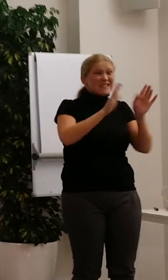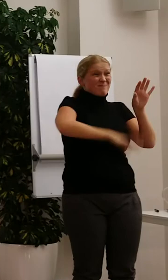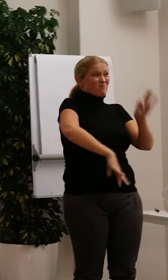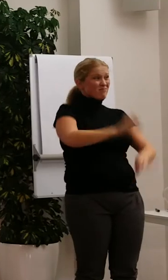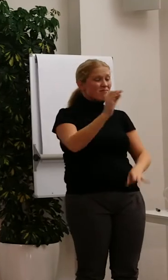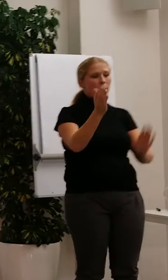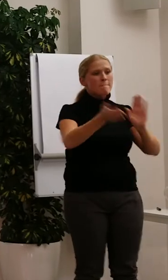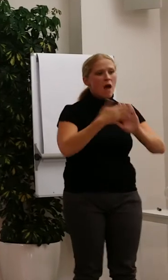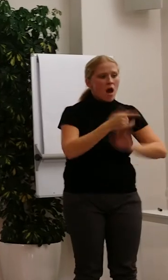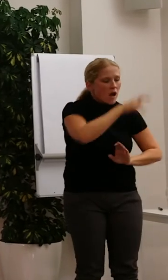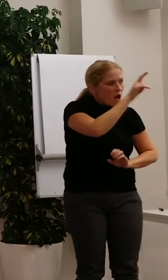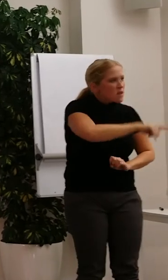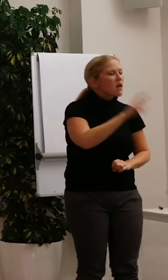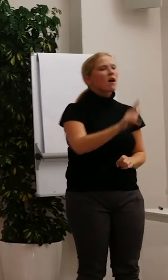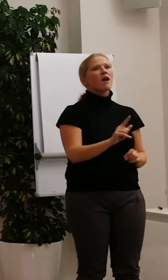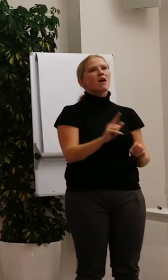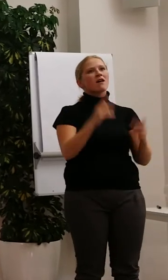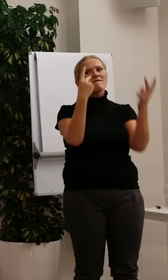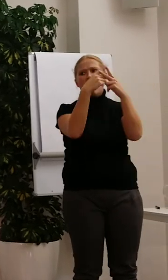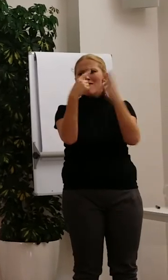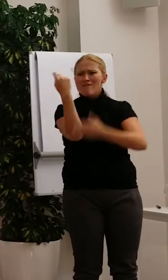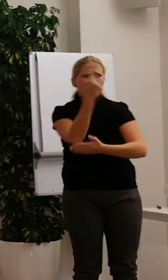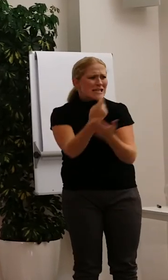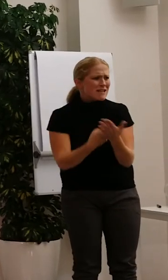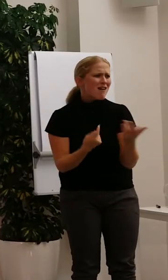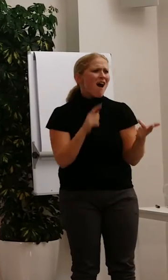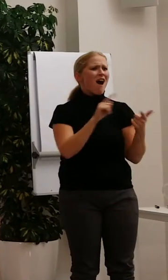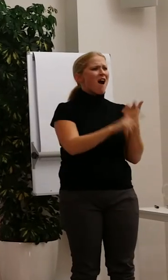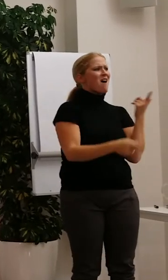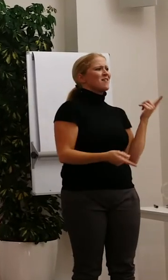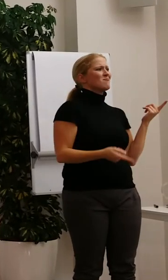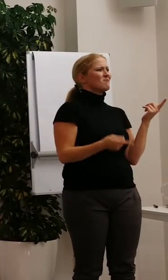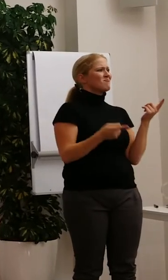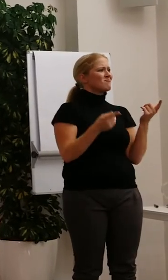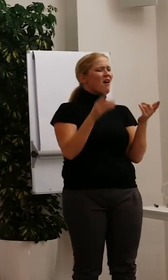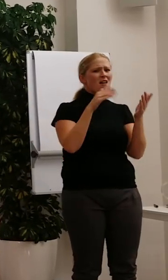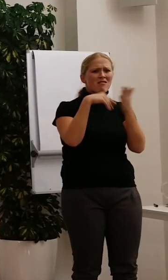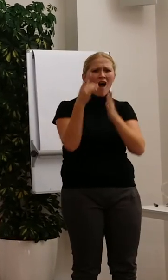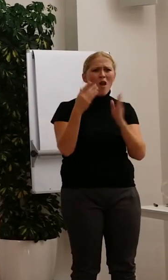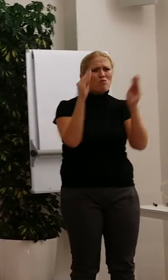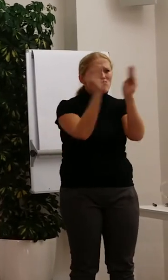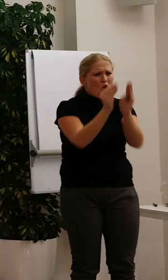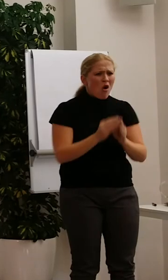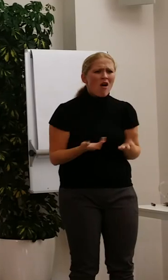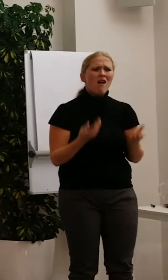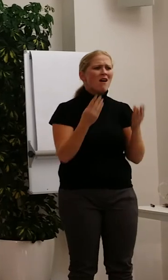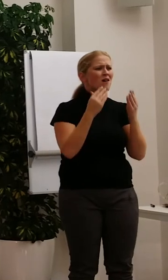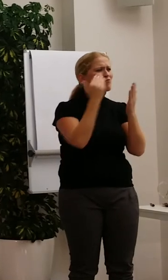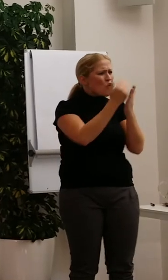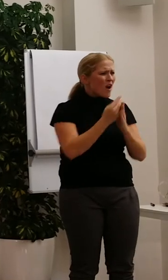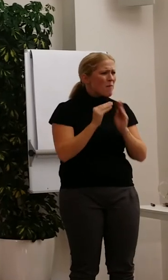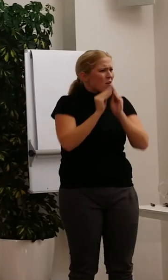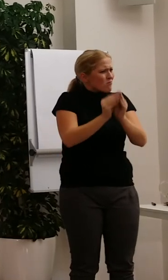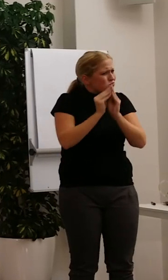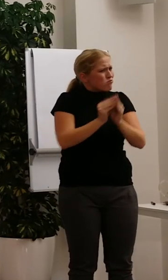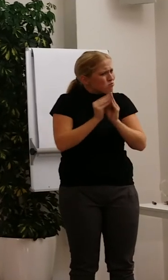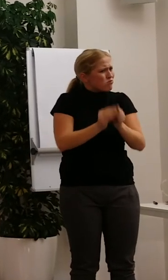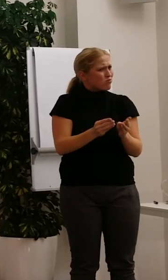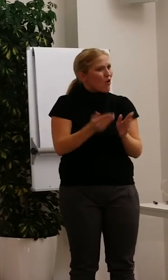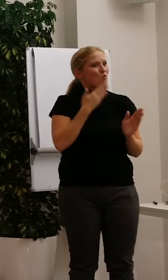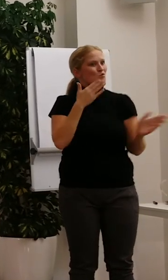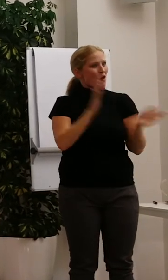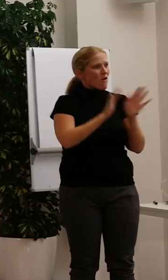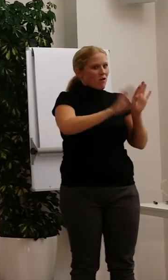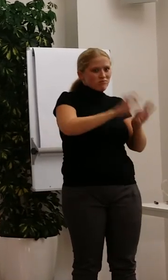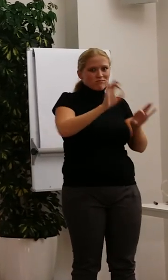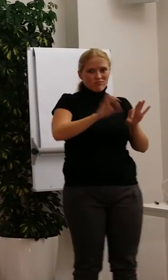a game designery a dokonce i občas hostující programátory, kteří nám pomohli se dostat přes ty úskalí, které takováhle